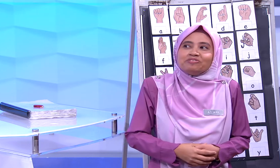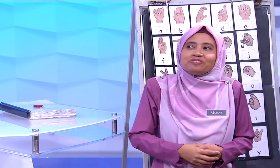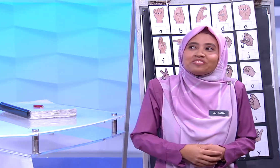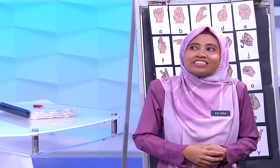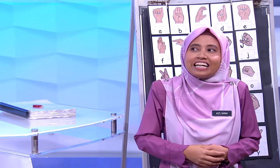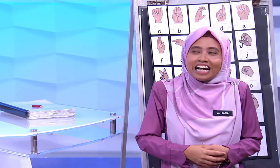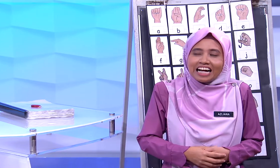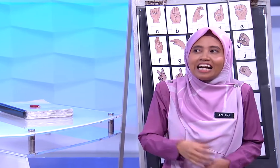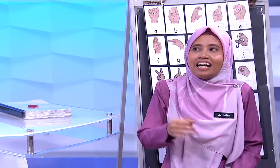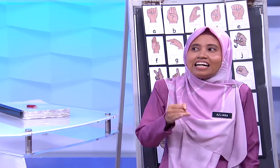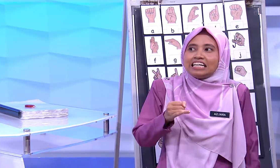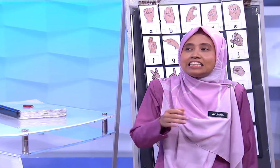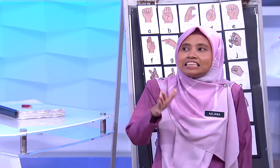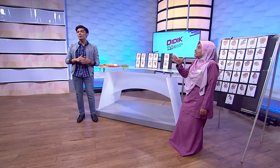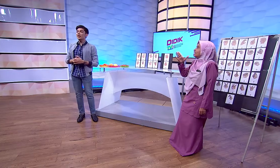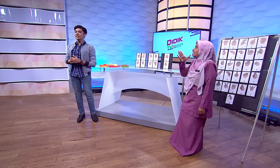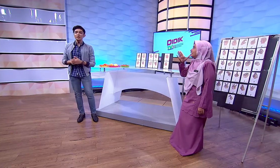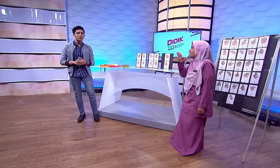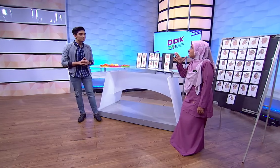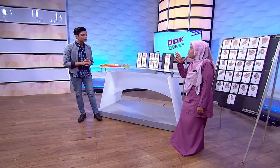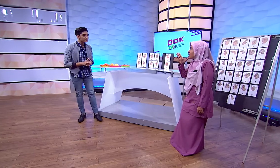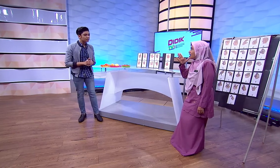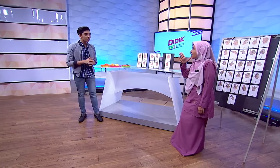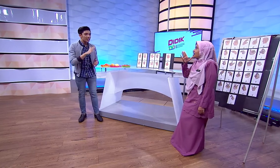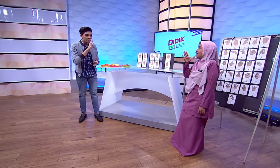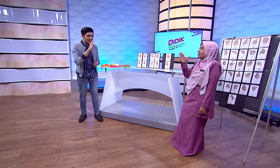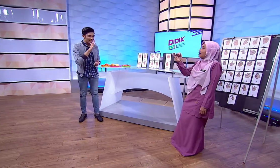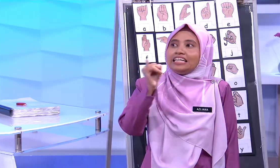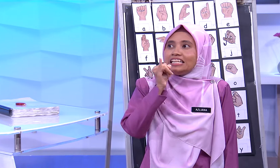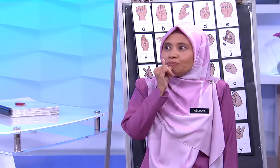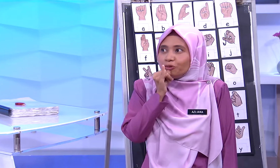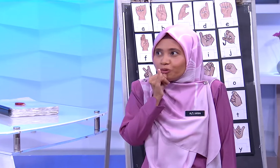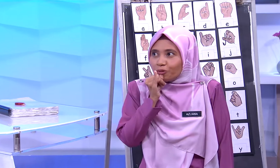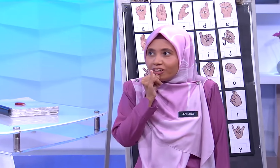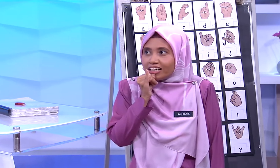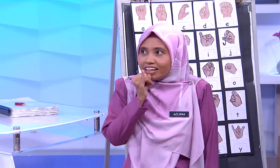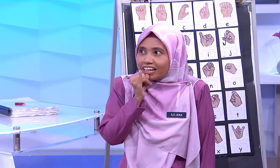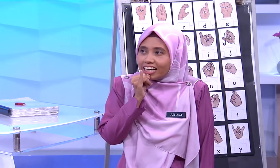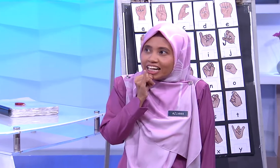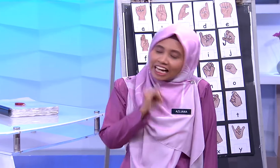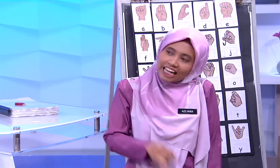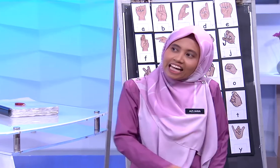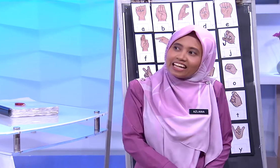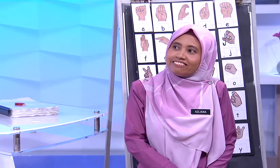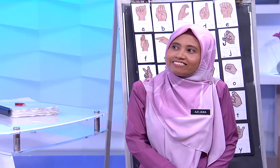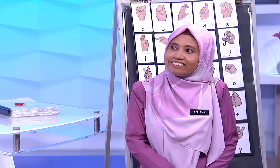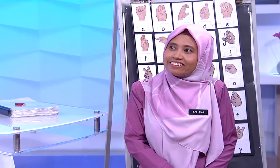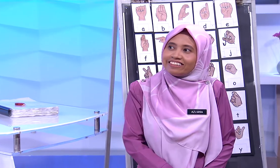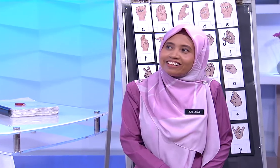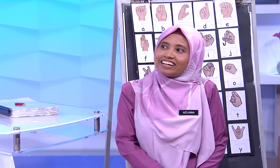Ibu masih nih ah macam ini kakak meraih posisi 5 jadi mah ini Ibu Oh lain naik omongi